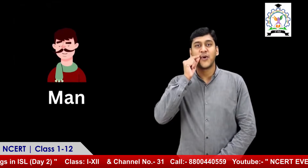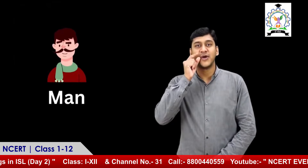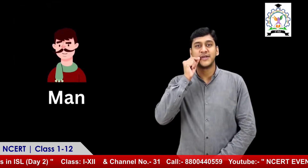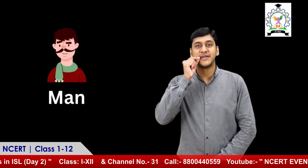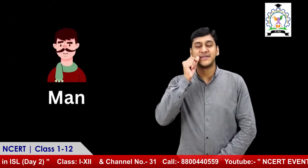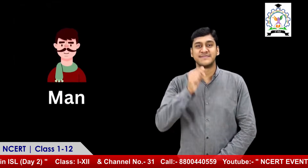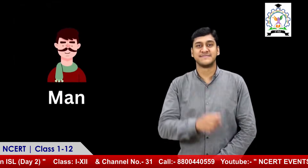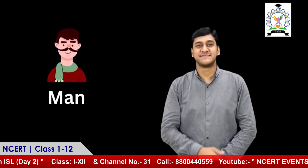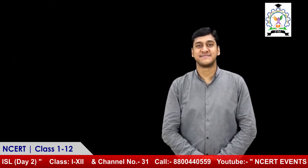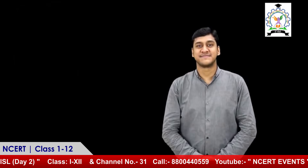आदमी।